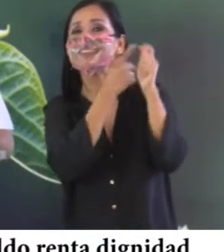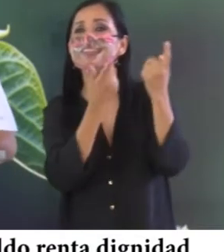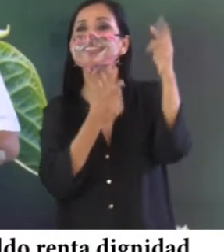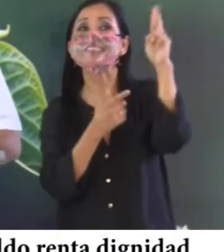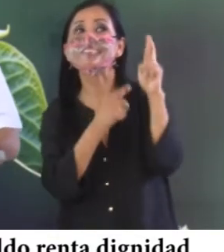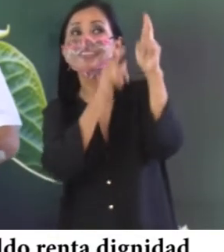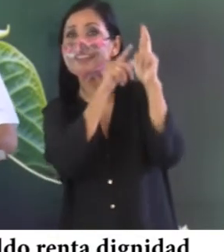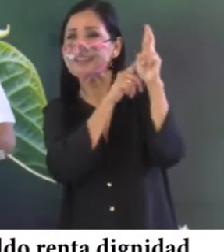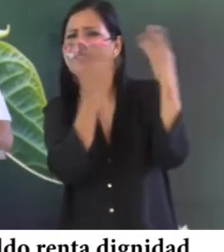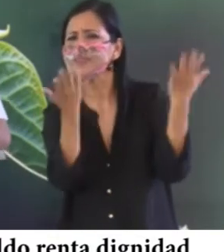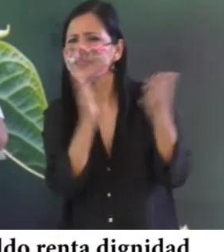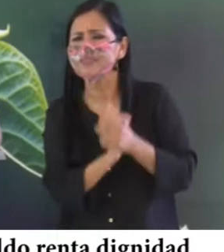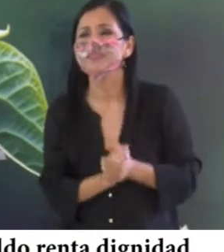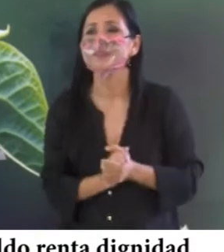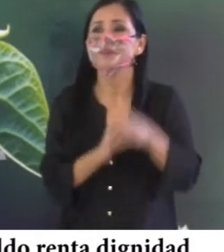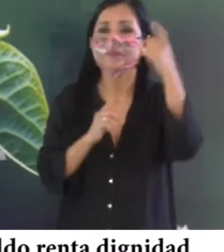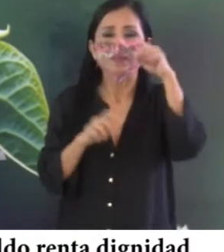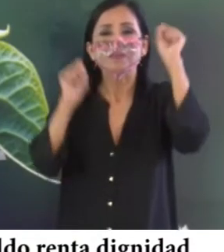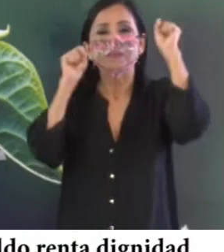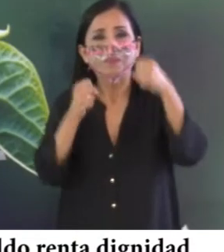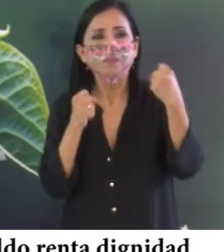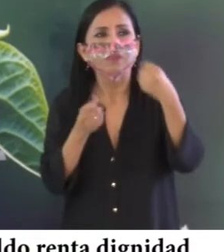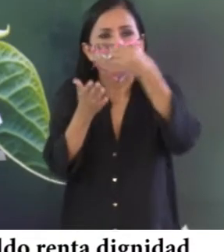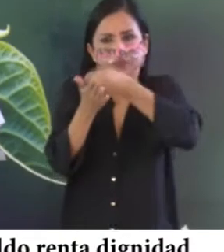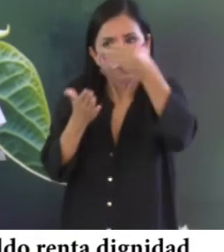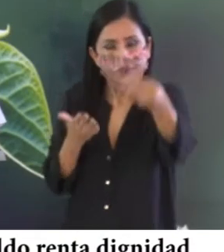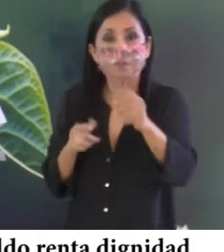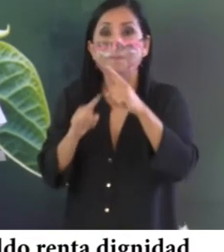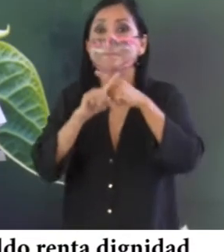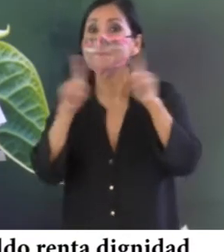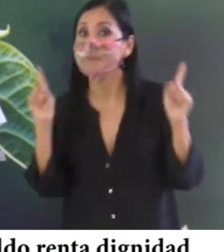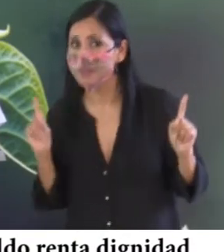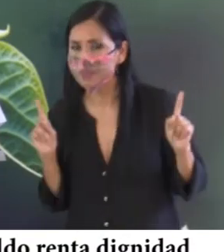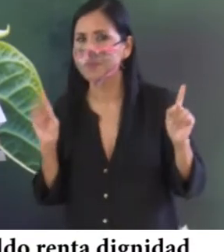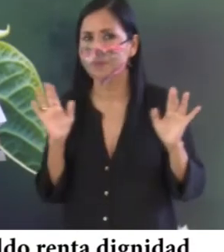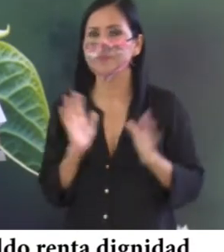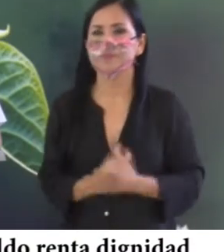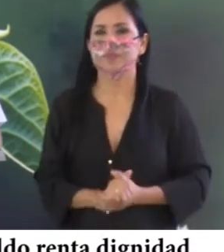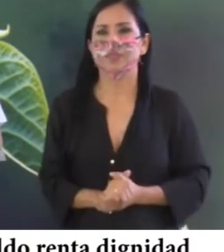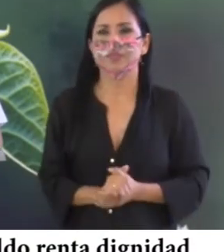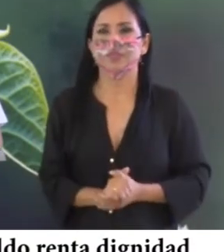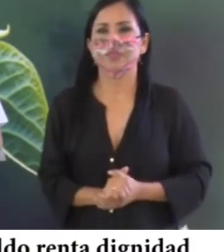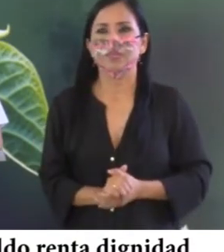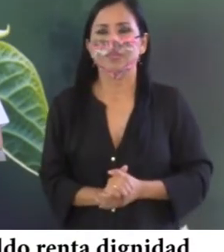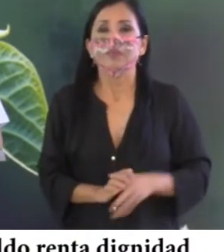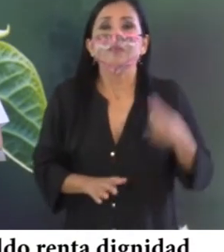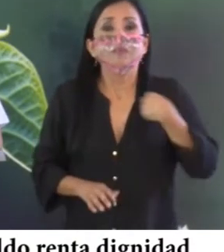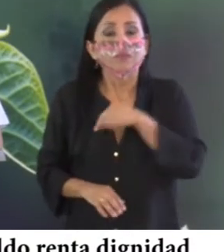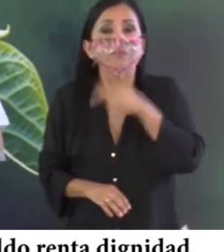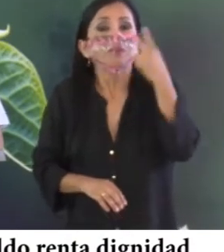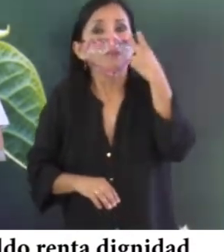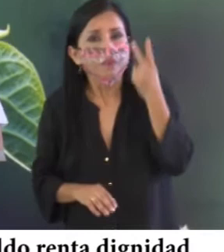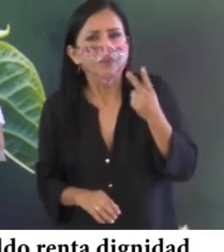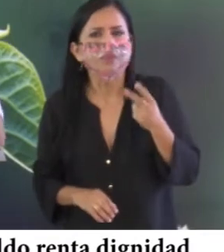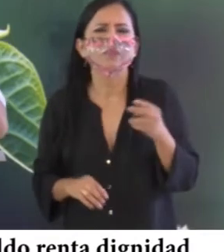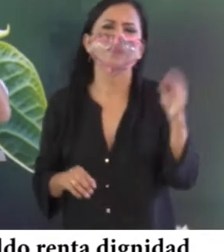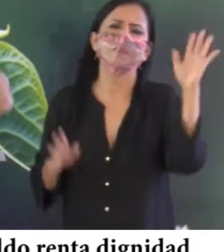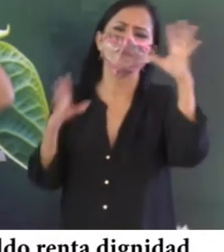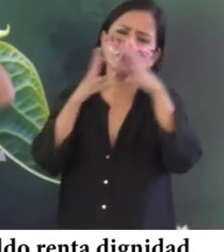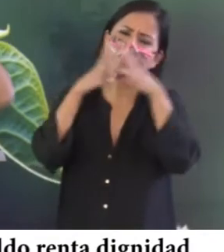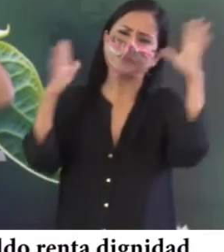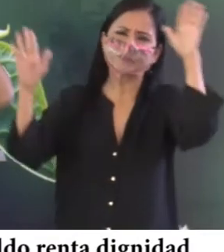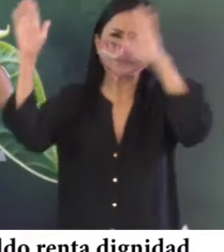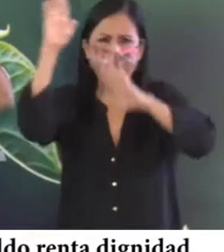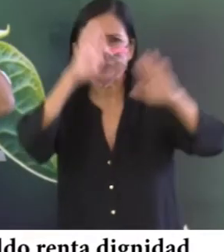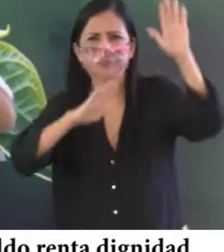necesidades de la tercera edad. Sin embargo, hemos visto también con mucha